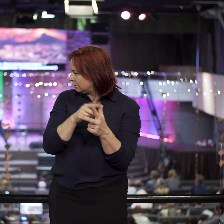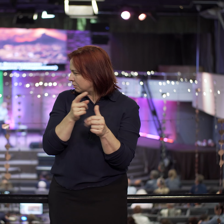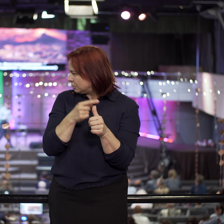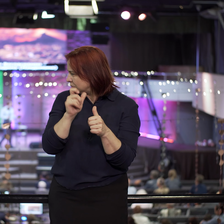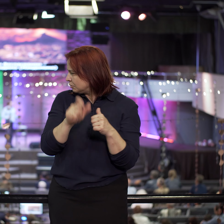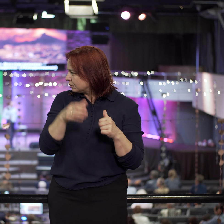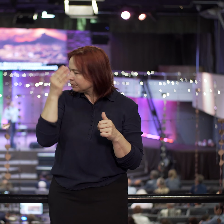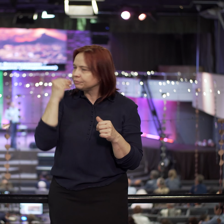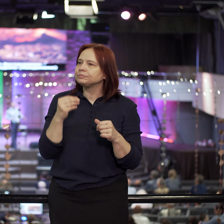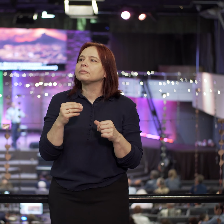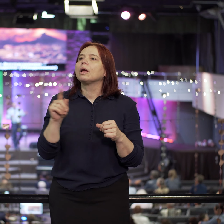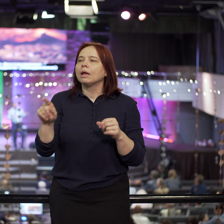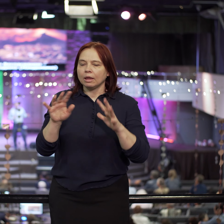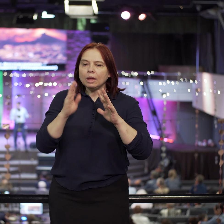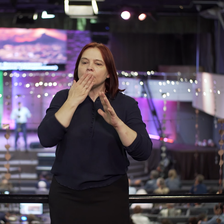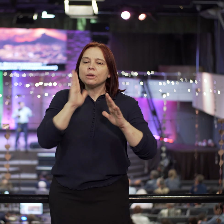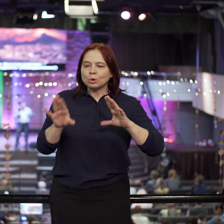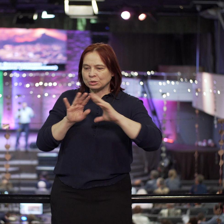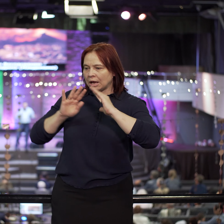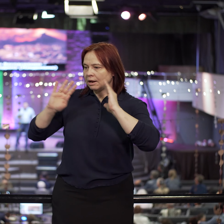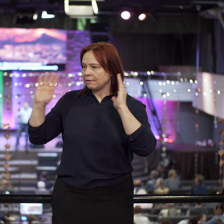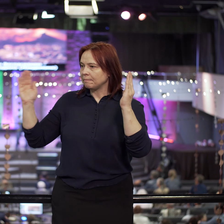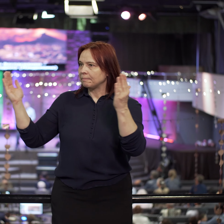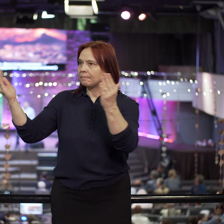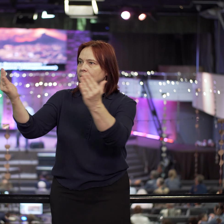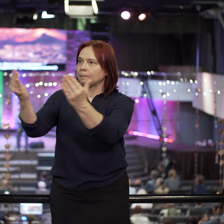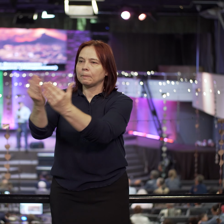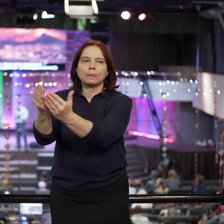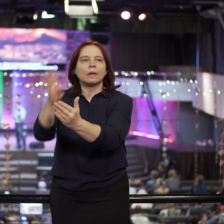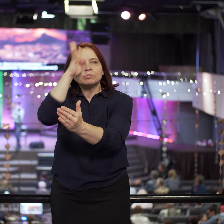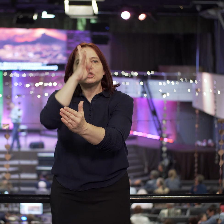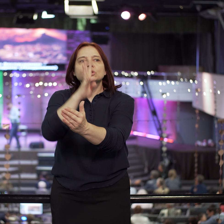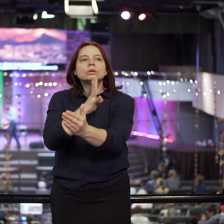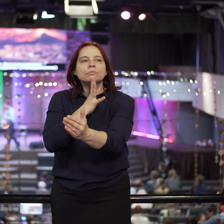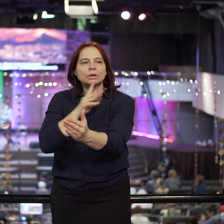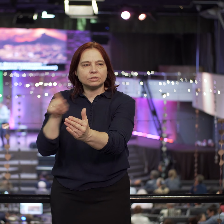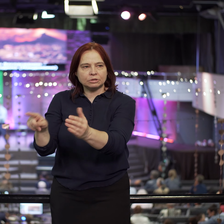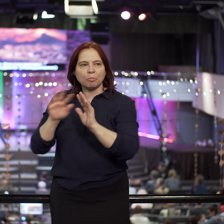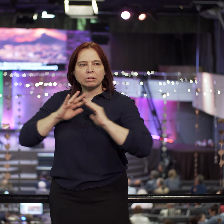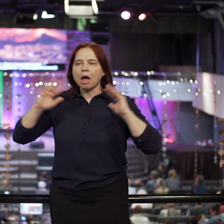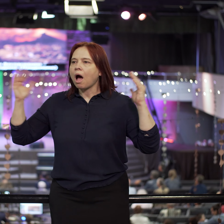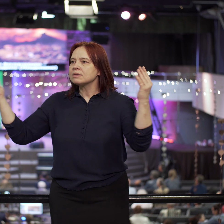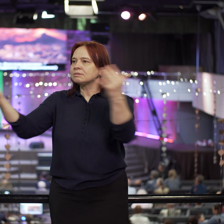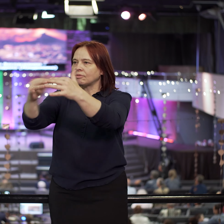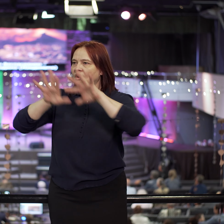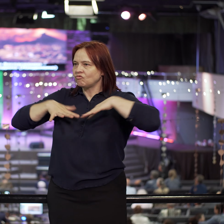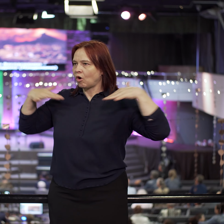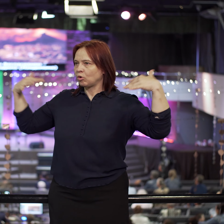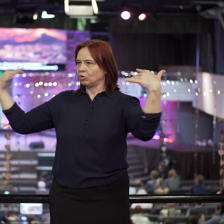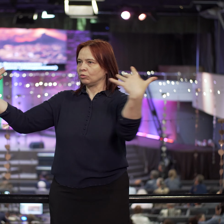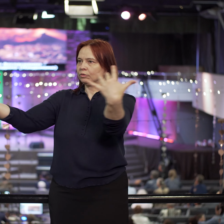Вы знаете, что осада Иерусалима длилась несколько месяцев, 4 месяца. И они собрались и сказали, давайте мы,